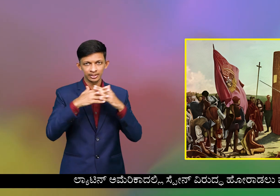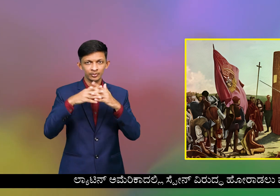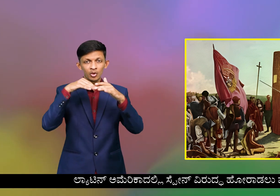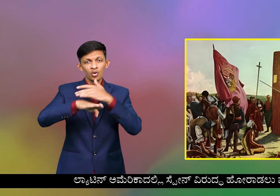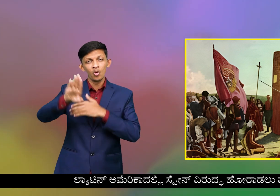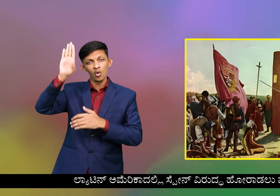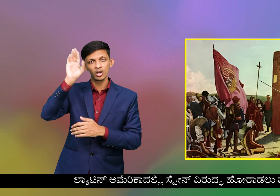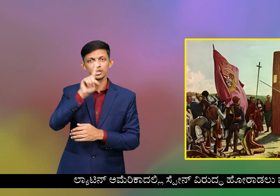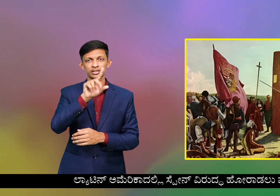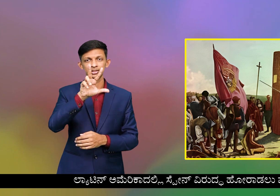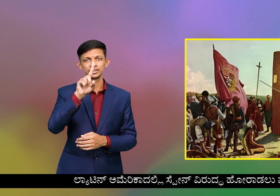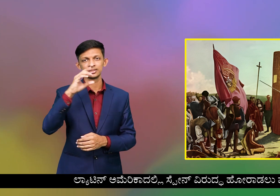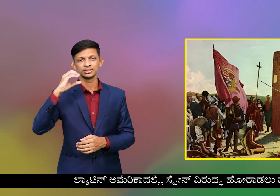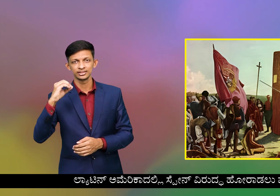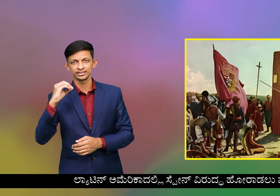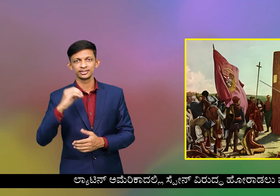ವಿರುದ್ಧ ಹೋರಾಡಲು ಪ್ರಾರಂಭಿಸಿದರು.